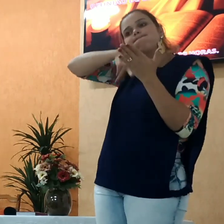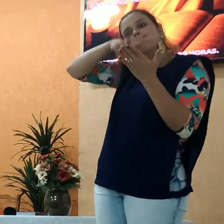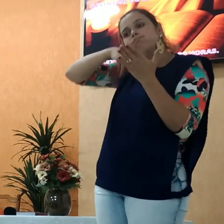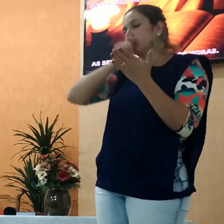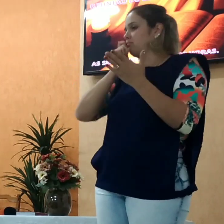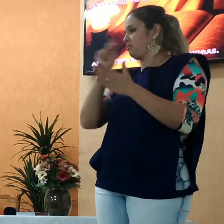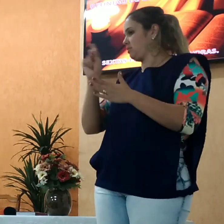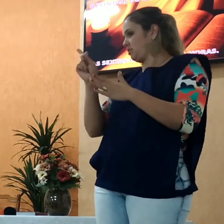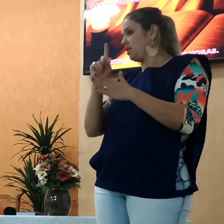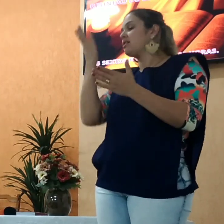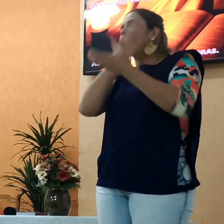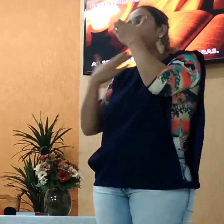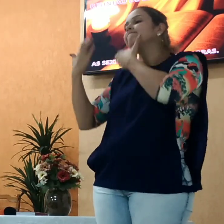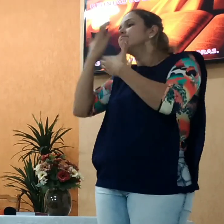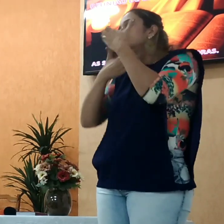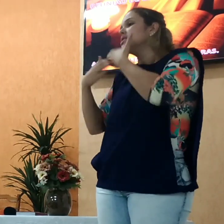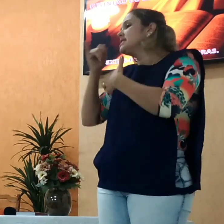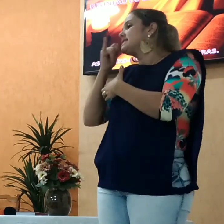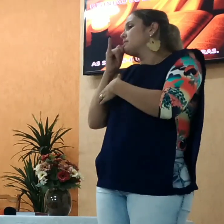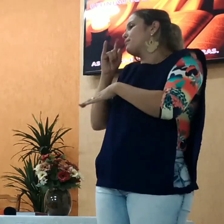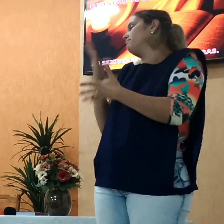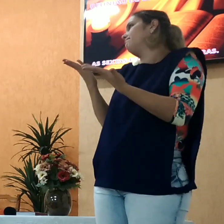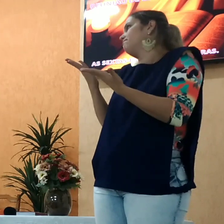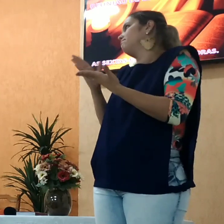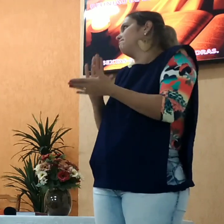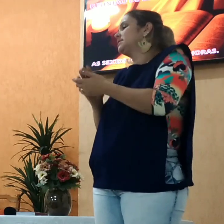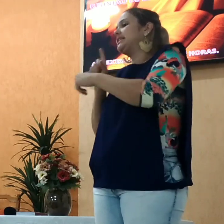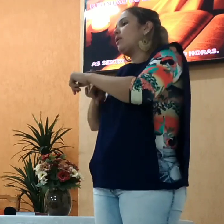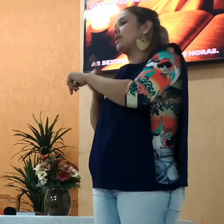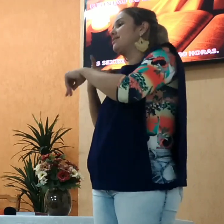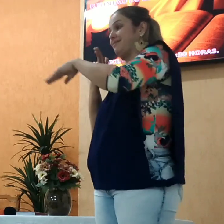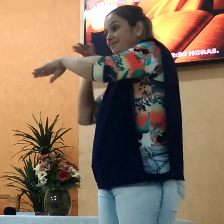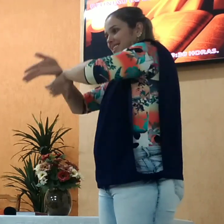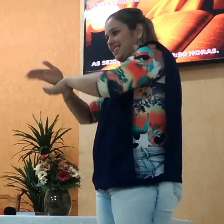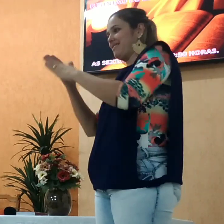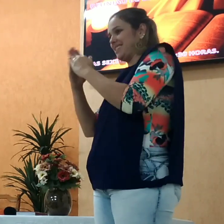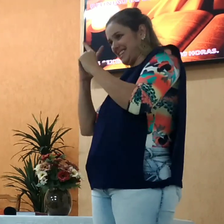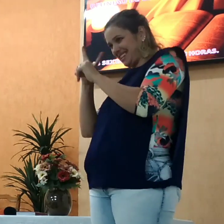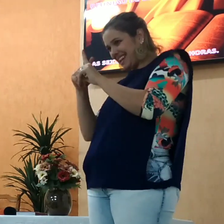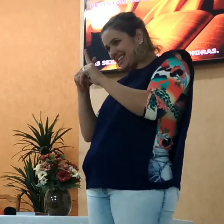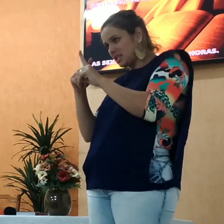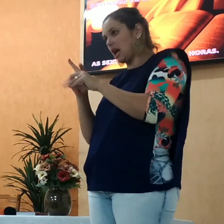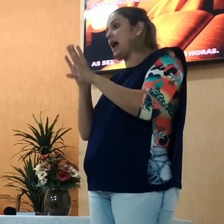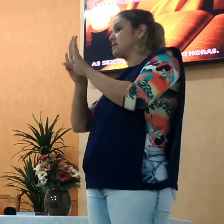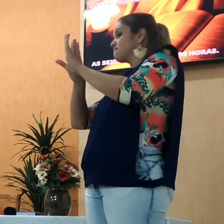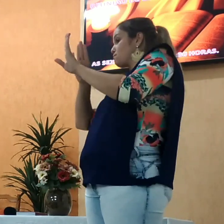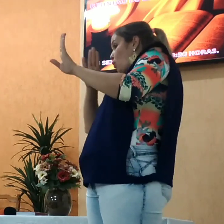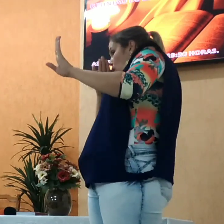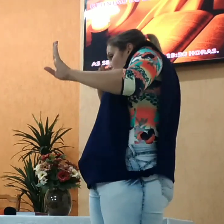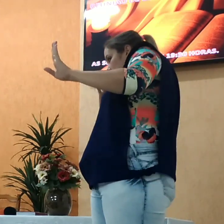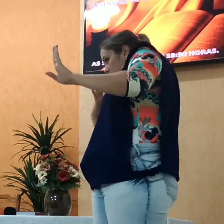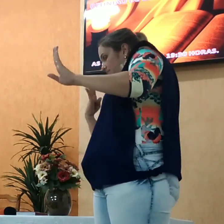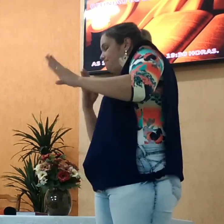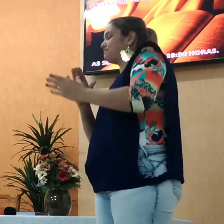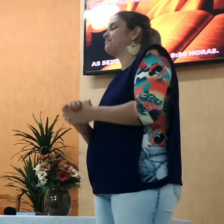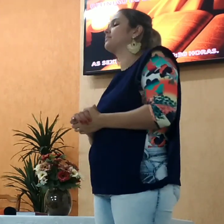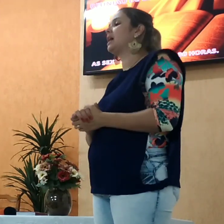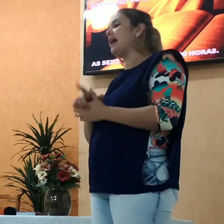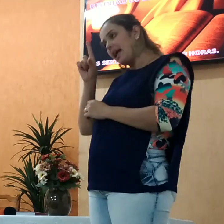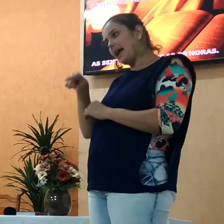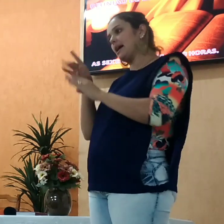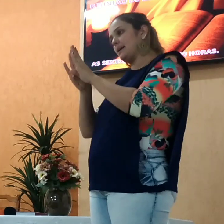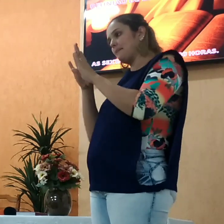degrau. Quando eles vinham para entrar no templo, nas portas que eram abertas, porque ele disse: essas são as